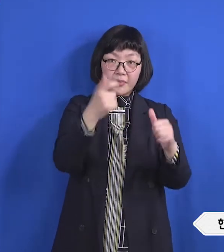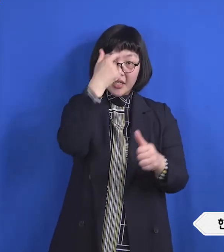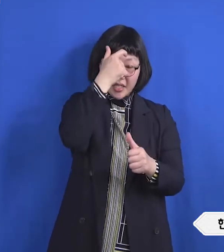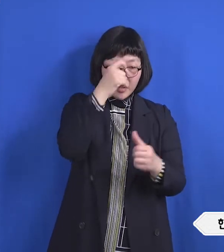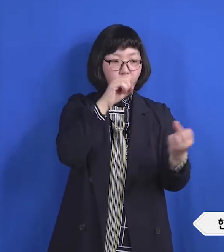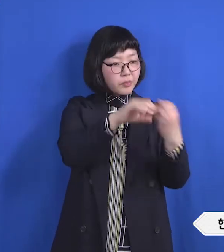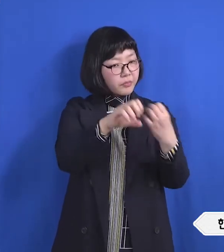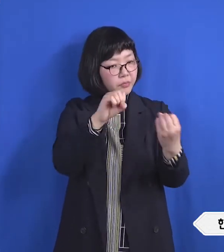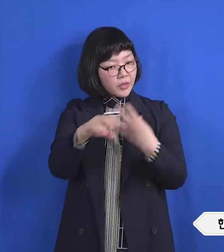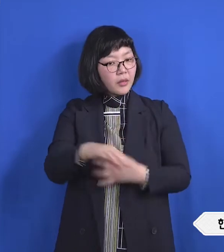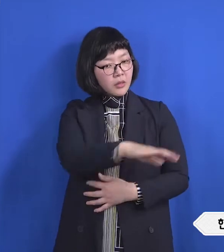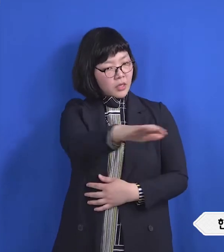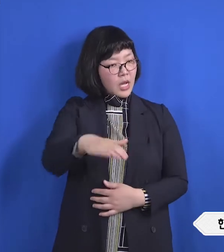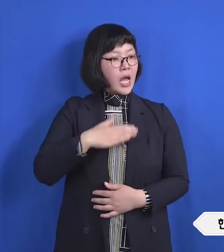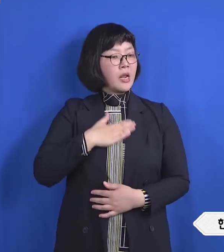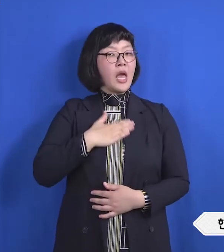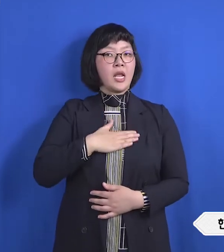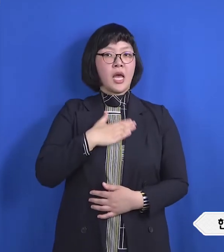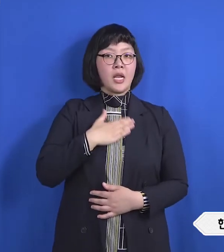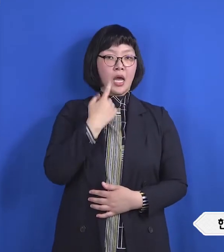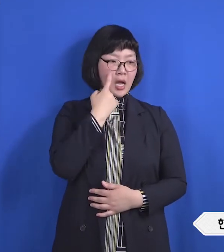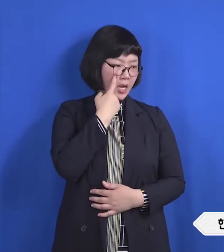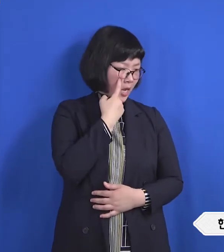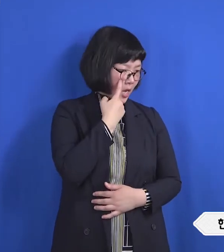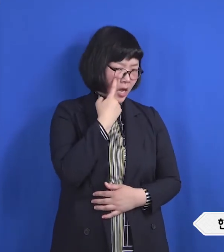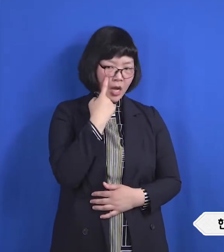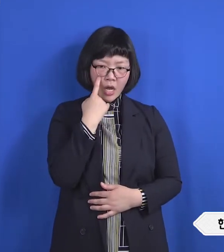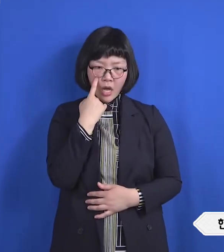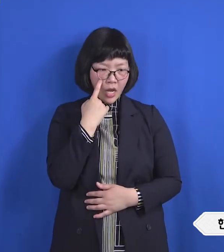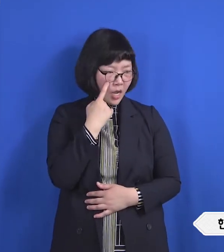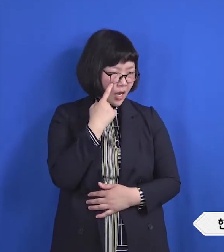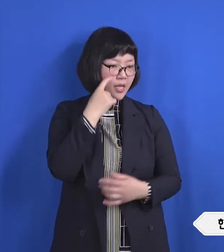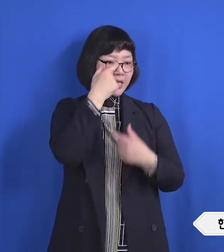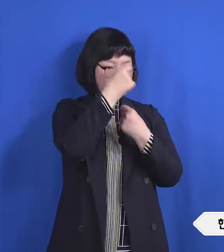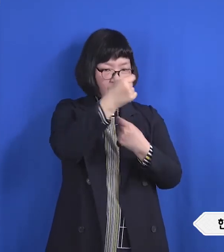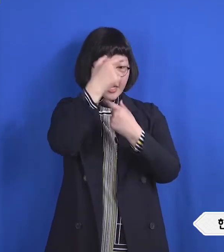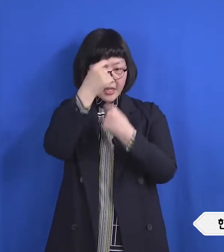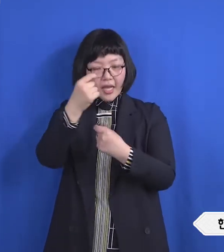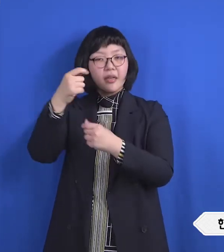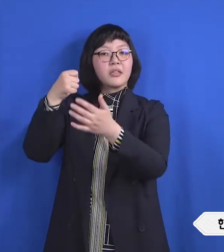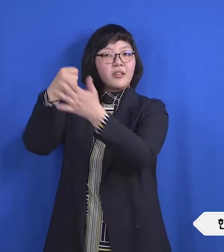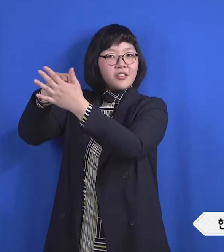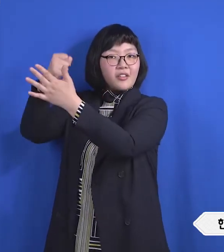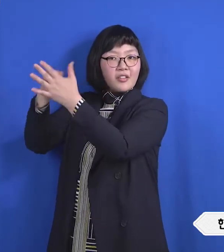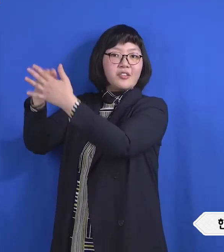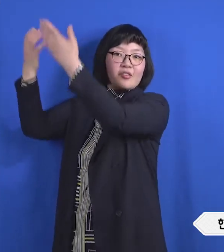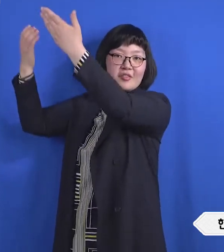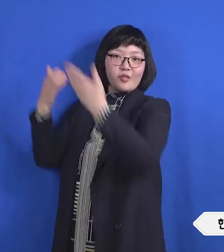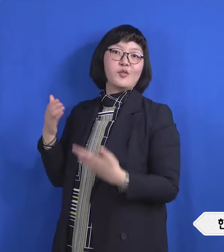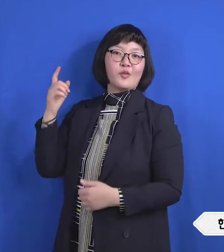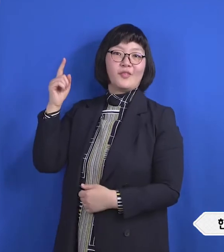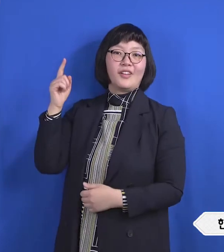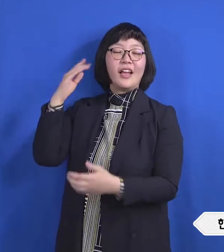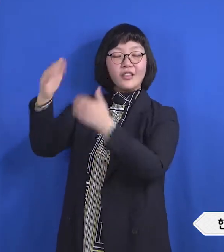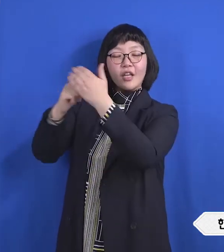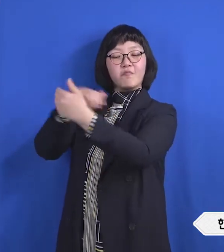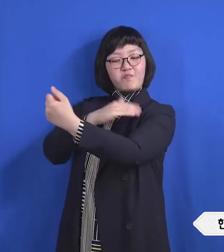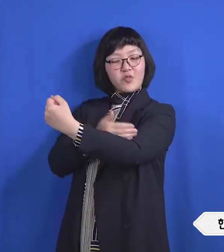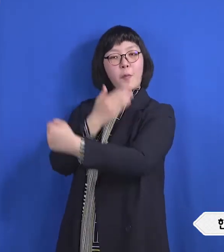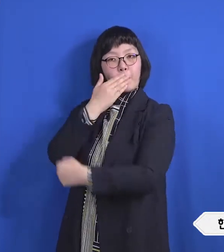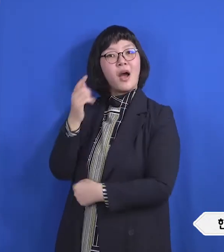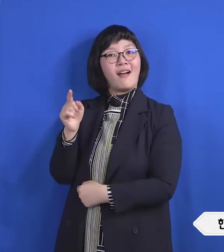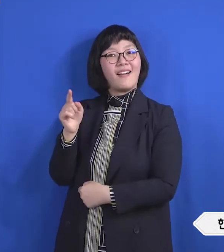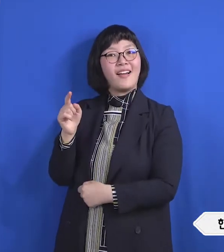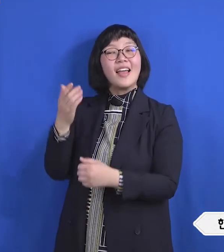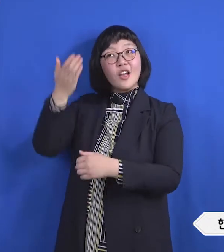행동하는지를 다 보시고 하나님이 그때 예정을 하신 것입니다. 하나님은 얼마든지 그러실 수 있습니다.